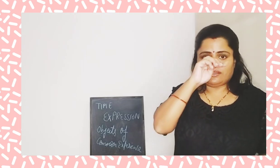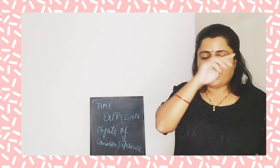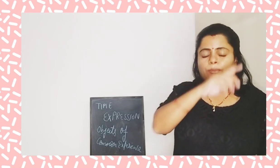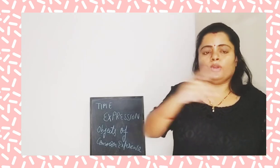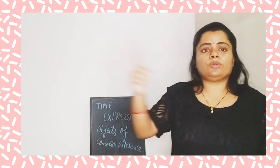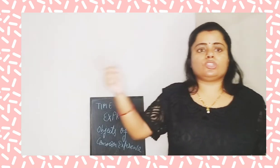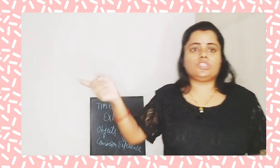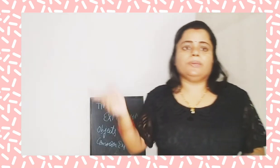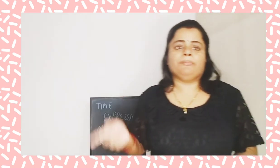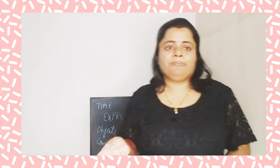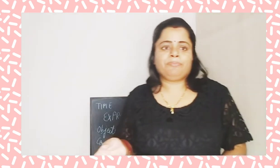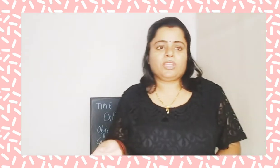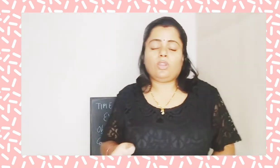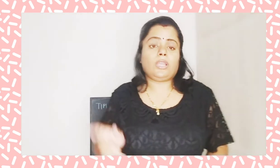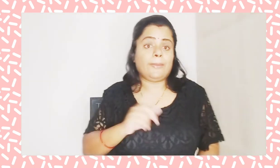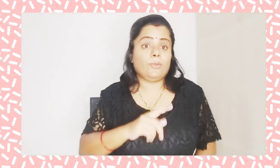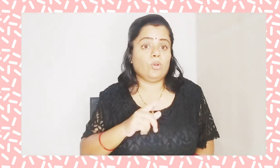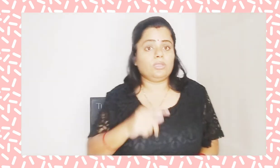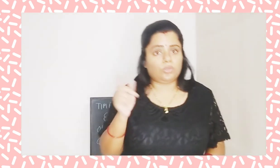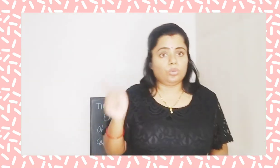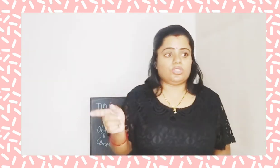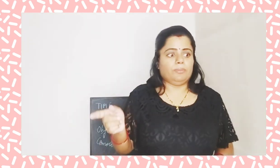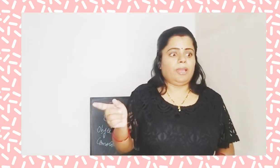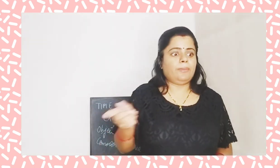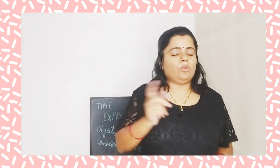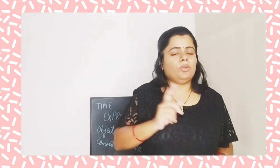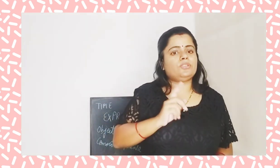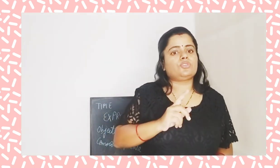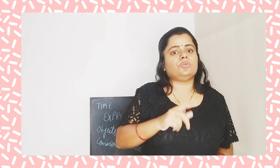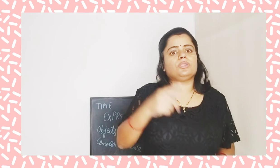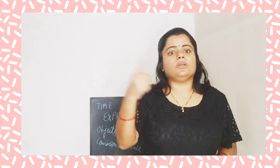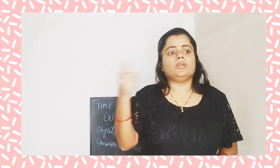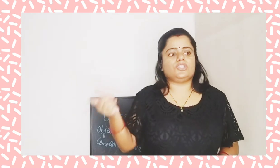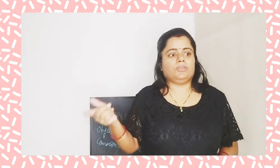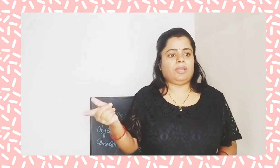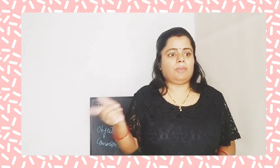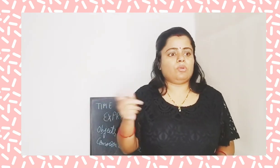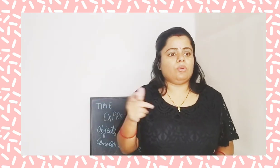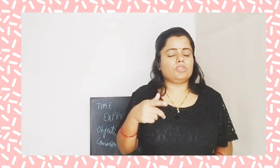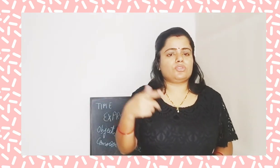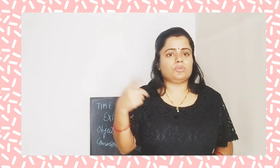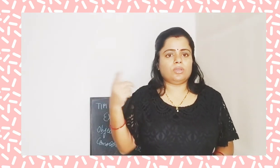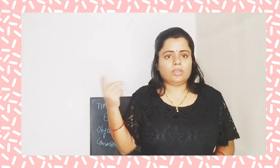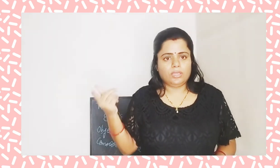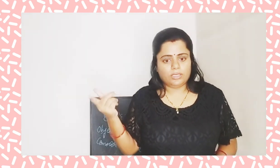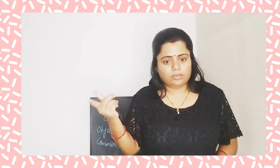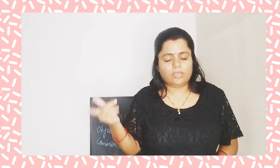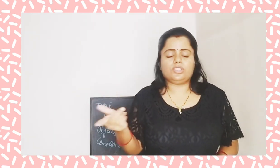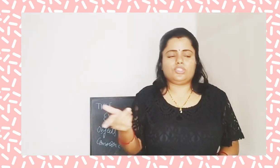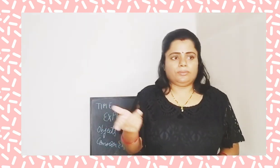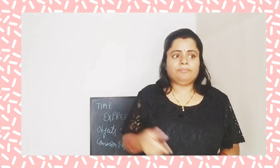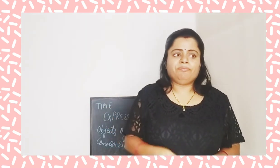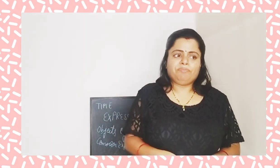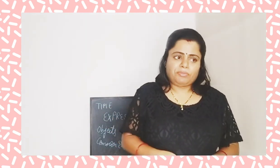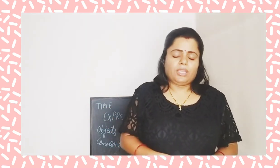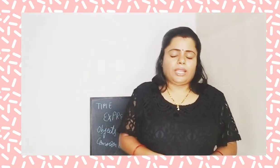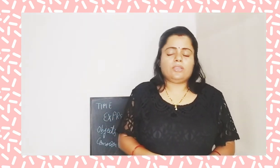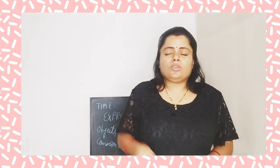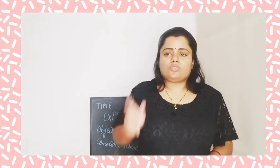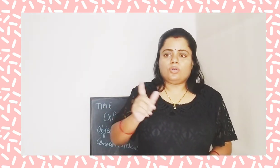आई एम गोइंग टू द जिम, नॉट आई एम गोइंग टू जिम, आई एम गोइंग टू द जिम, आई एम गोइंग टू द जिम, राइट? सो